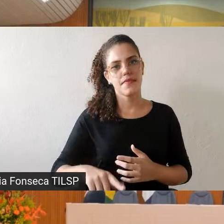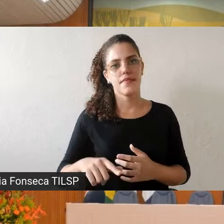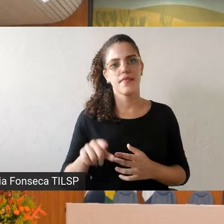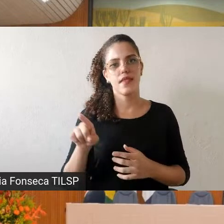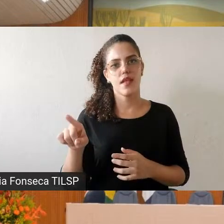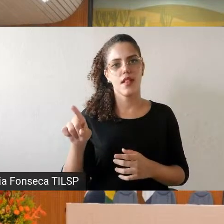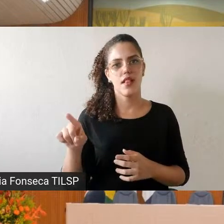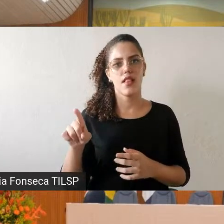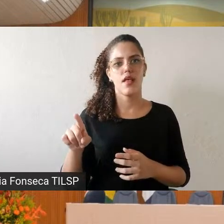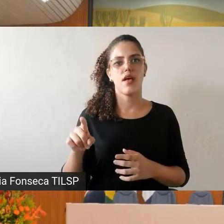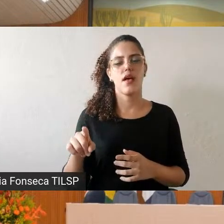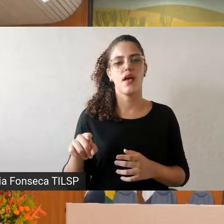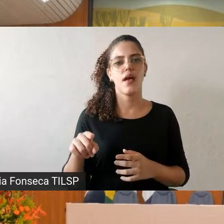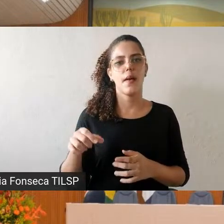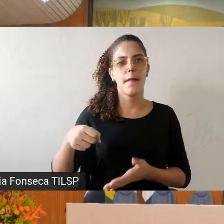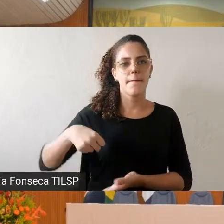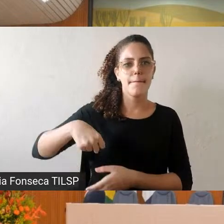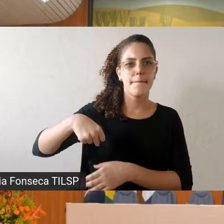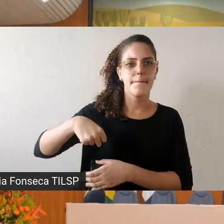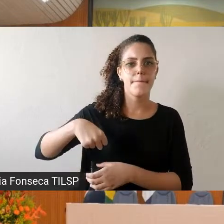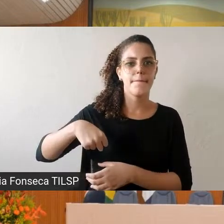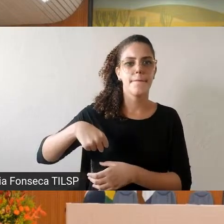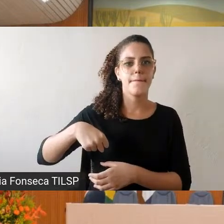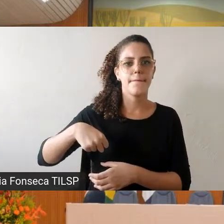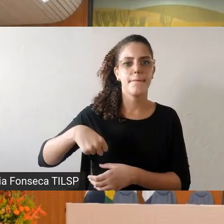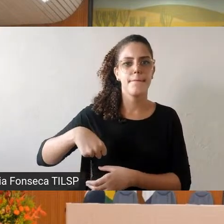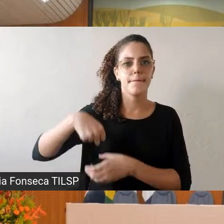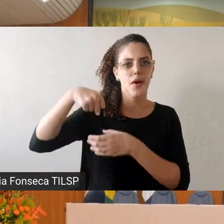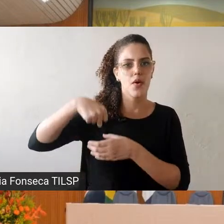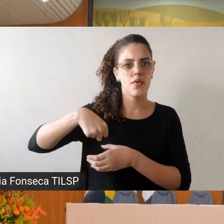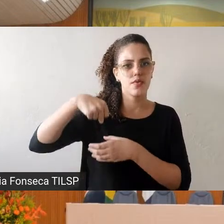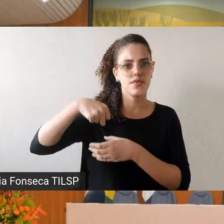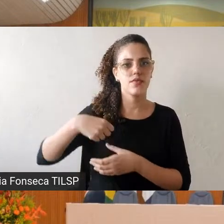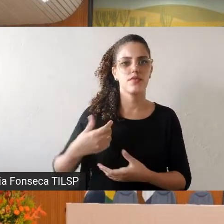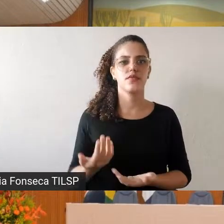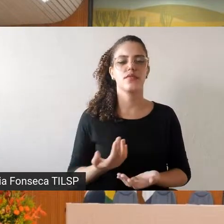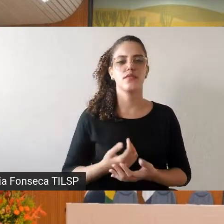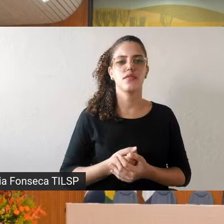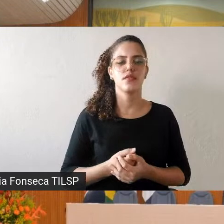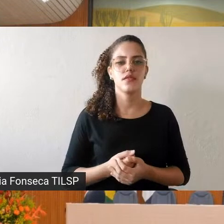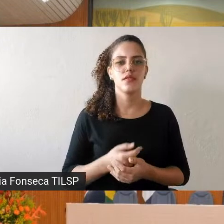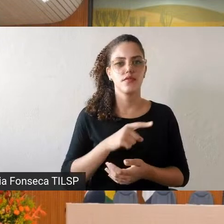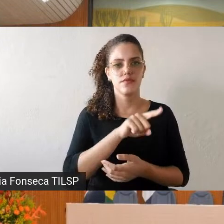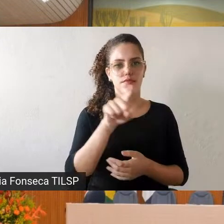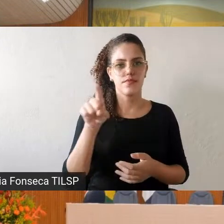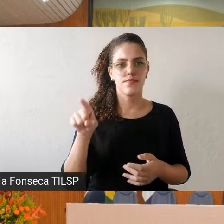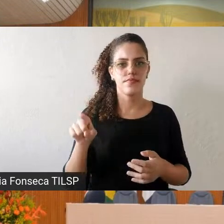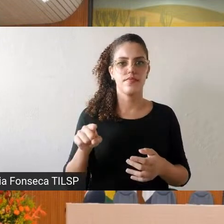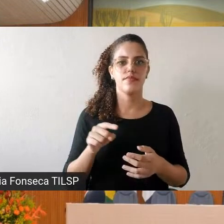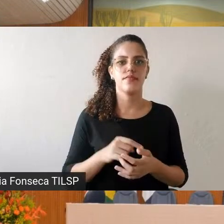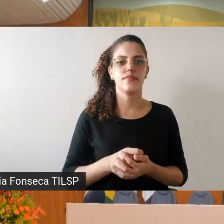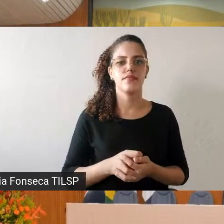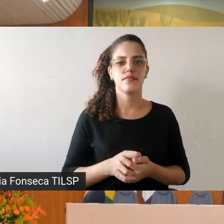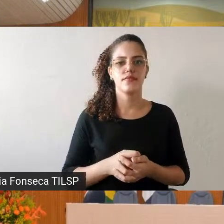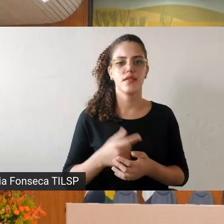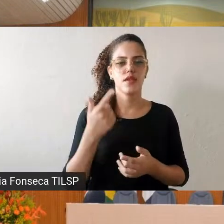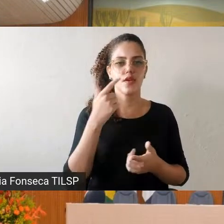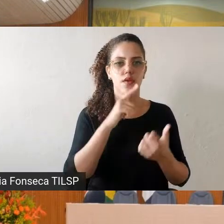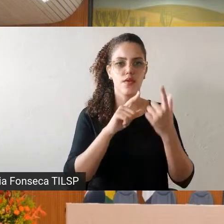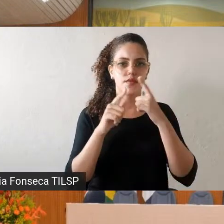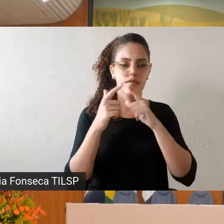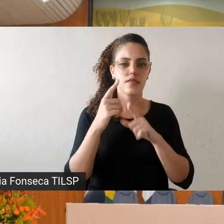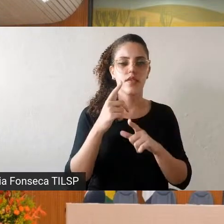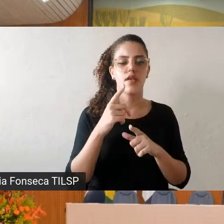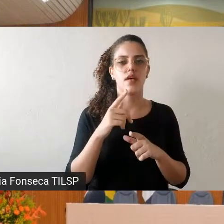com auxílios e bolsas, para que vocês possam concorrer em editais públicos, e, a